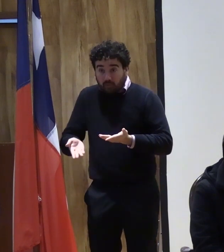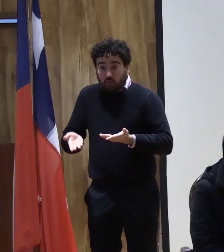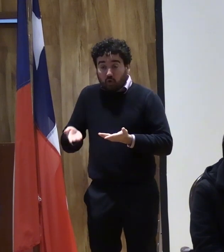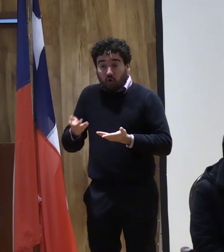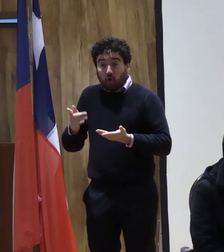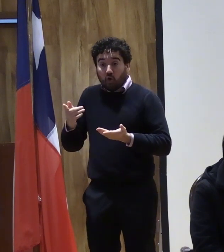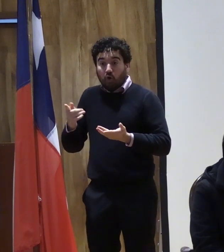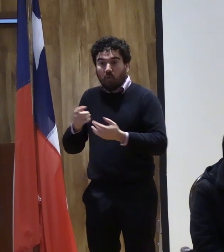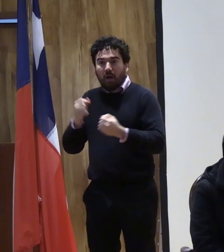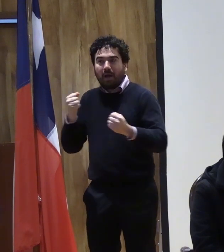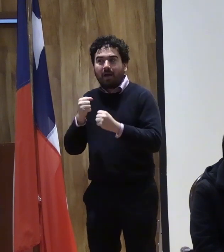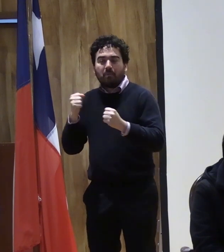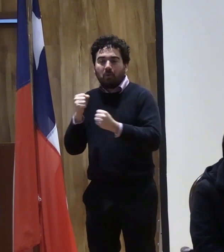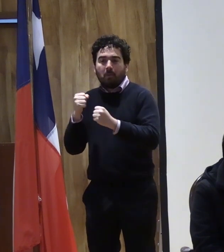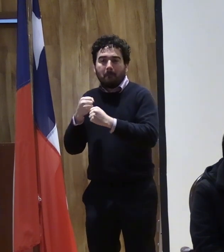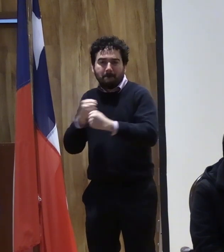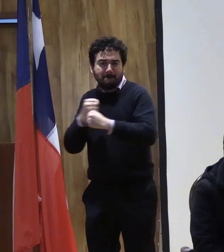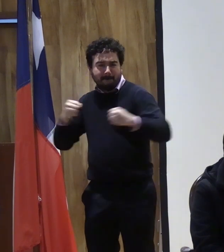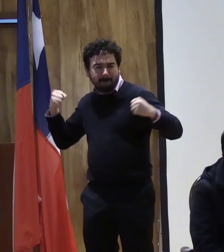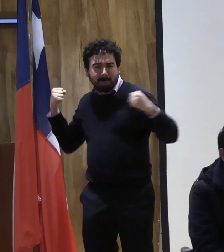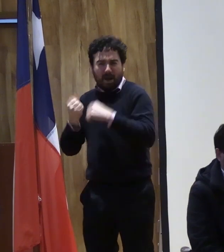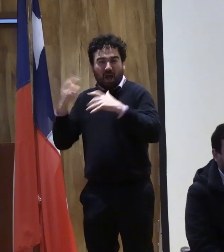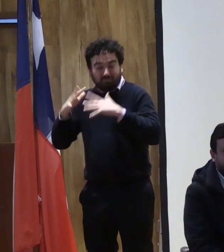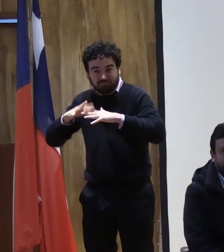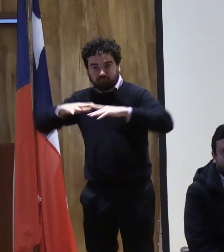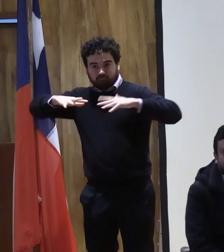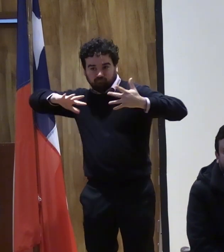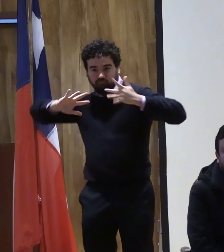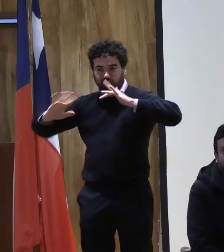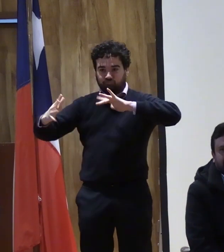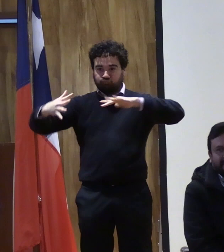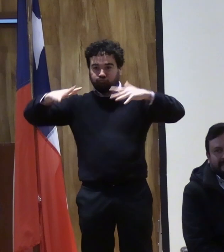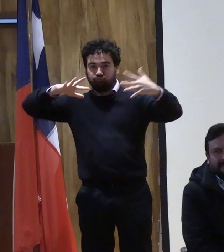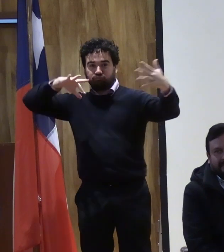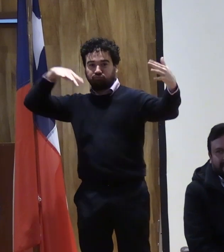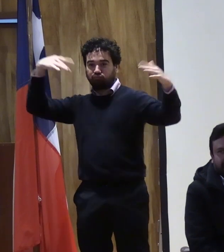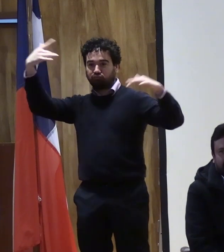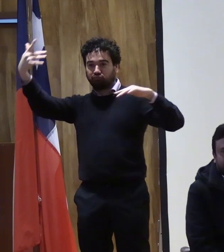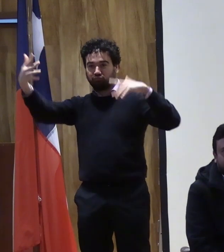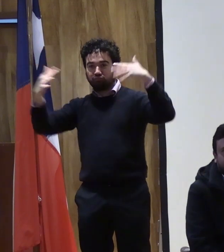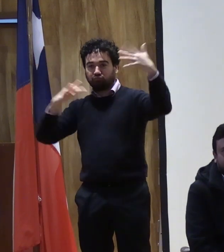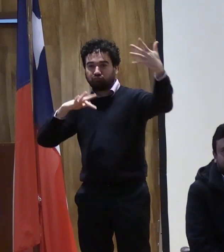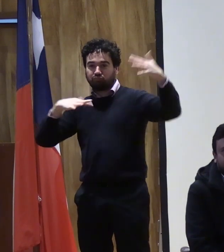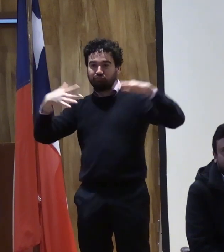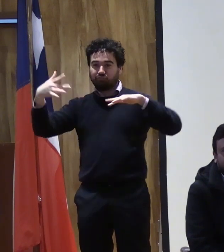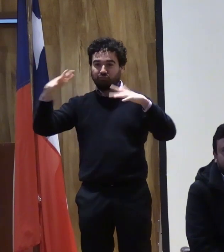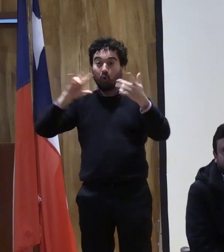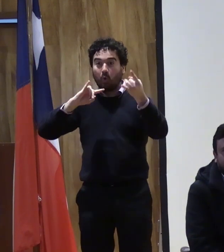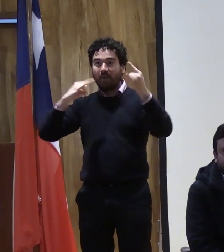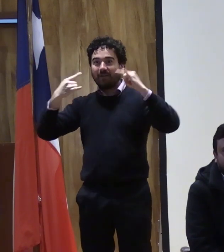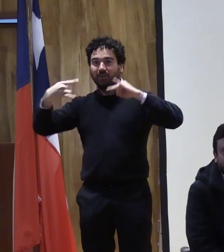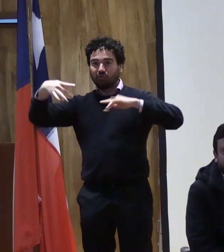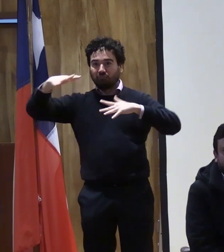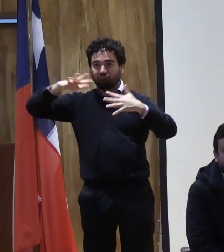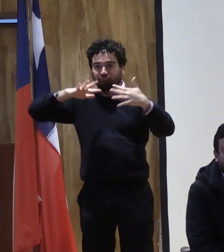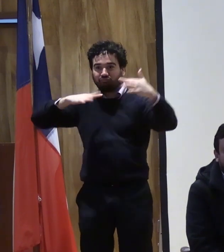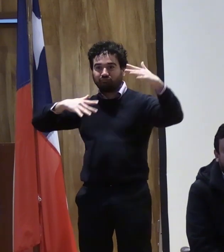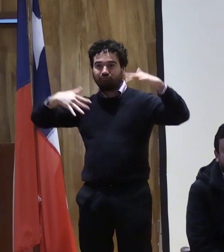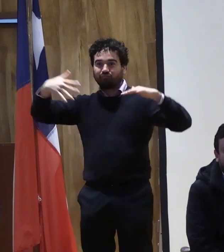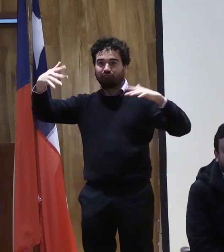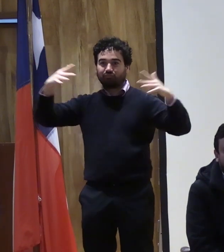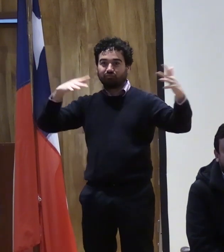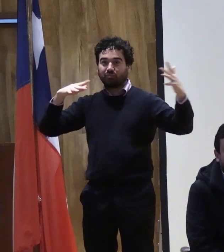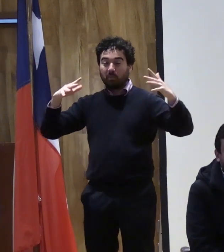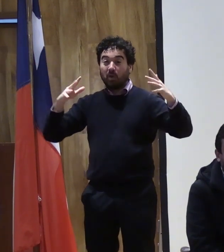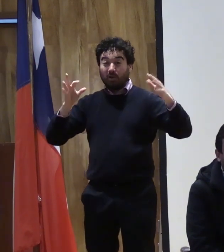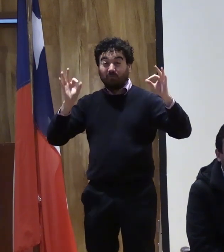Bang, los únicos elementos químicos que se logran coagular son